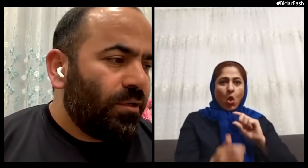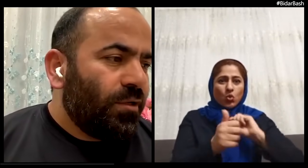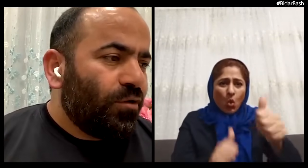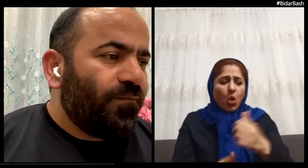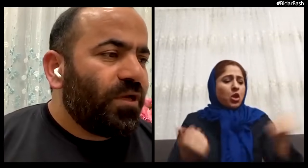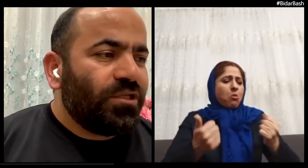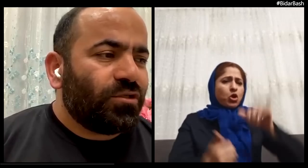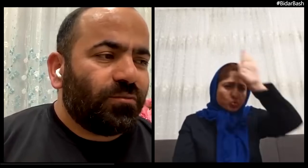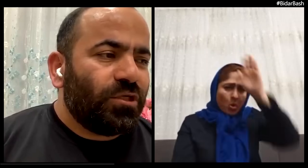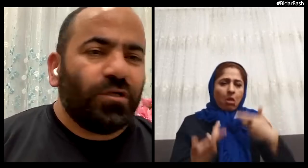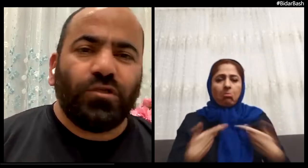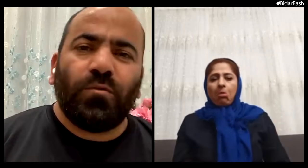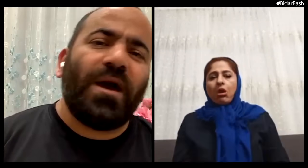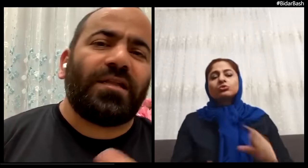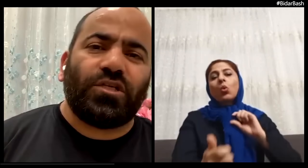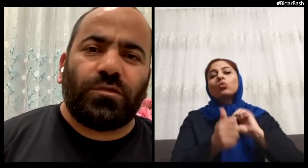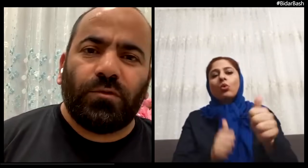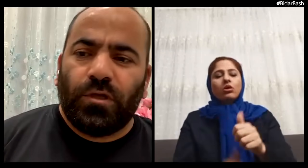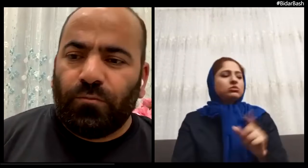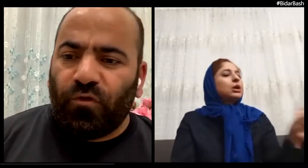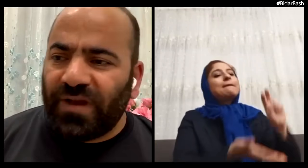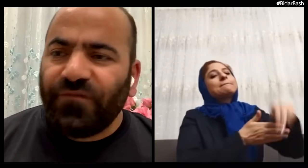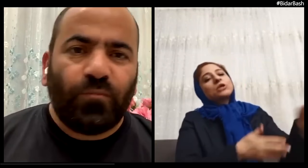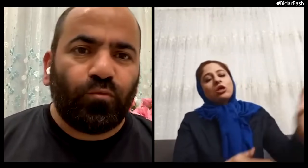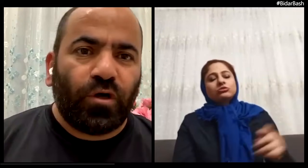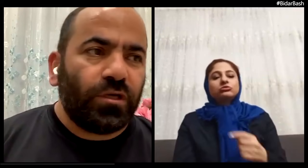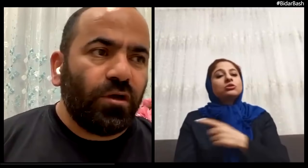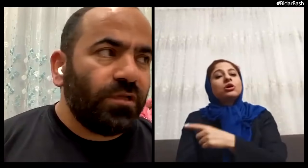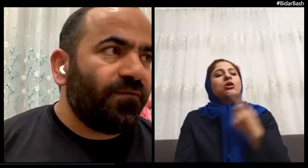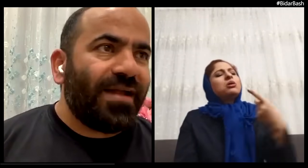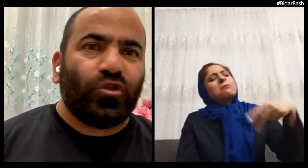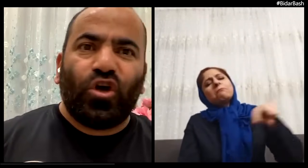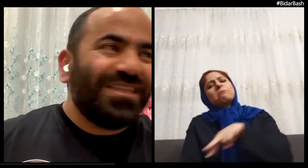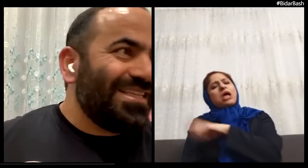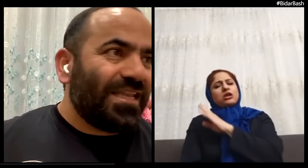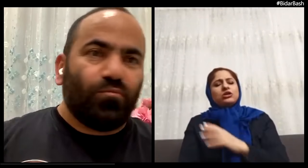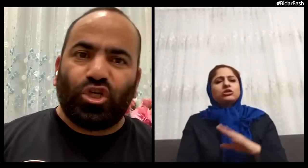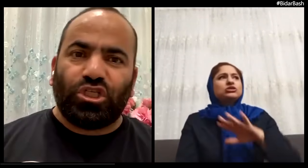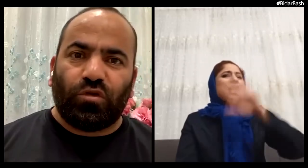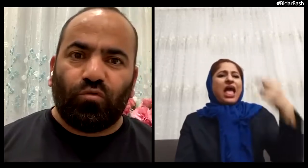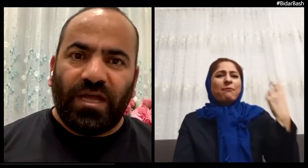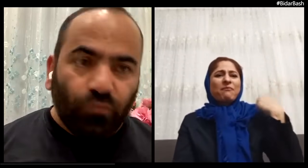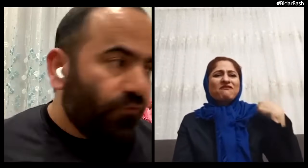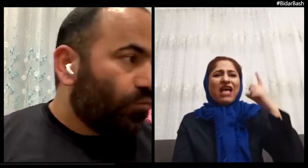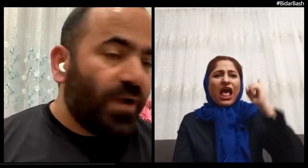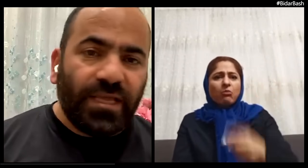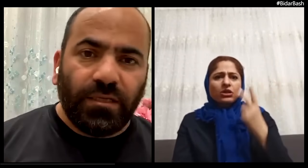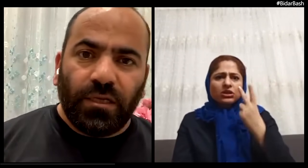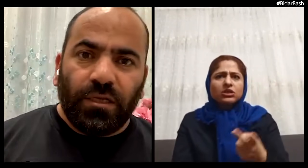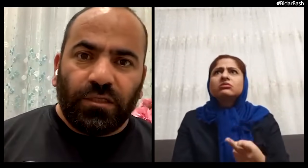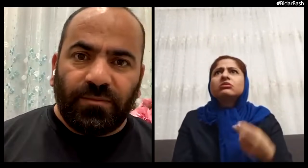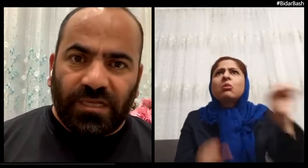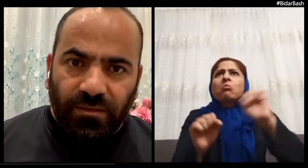المال، گفت پیاده شد. پیاده شد ما برگشتیم. گفت رفتم تو پادگان، فرمانده ها دیدن این ماشین اومد، میگفت